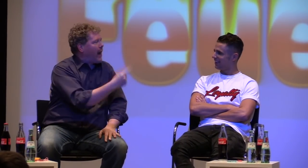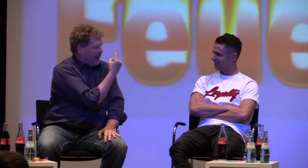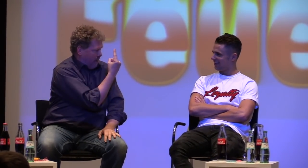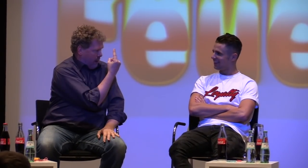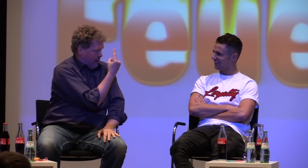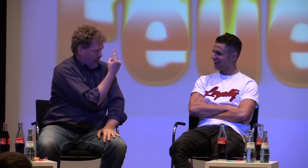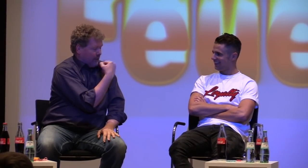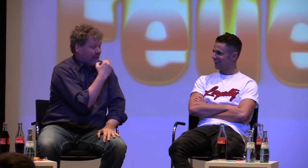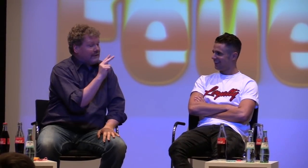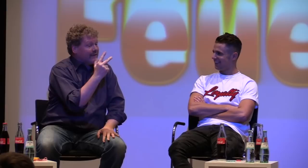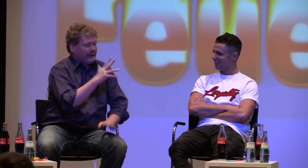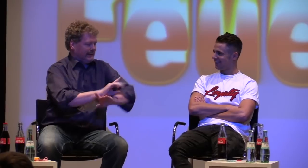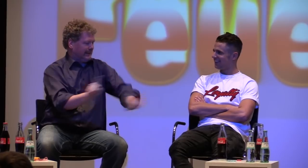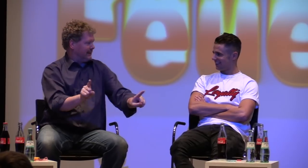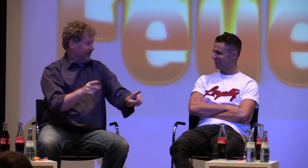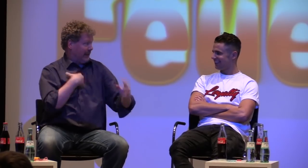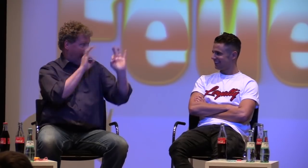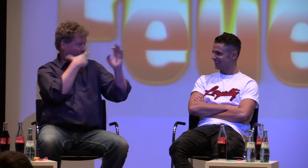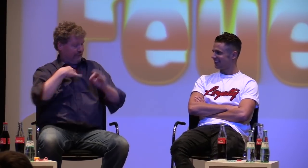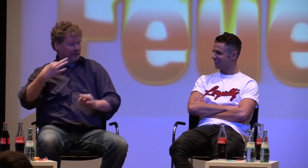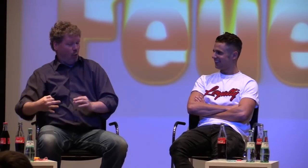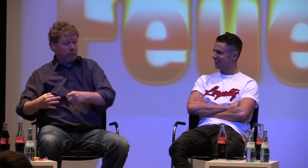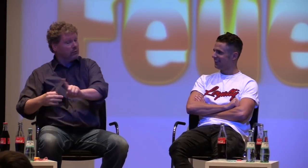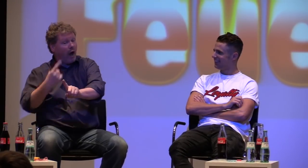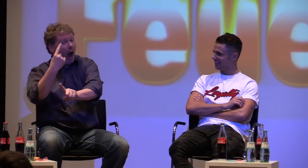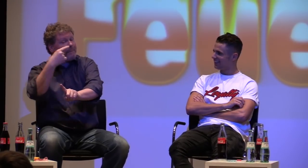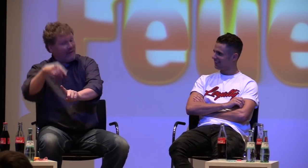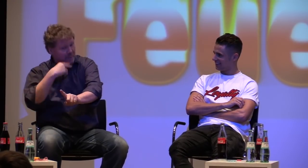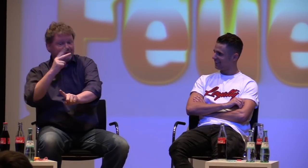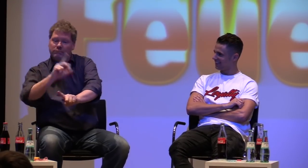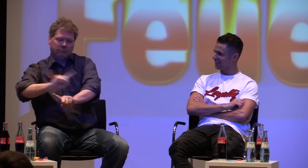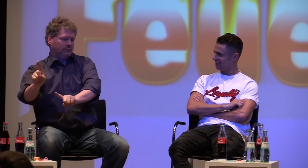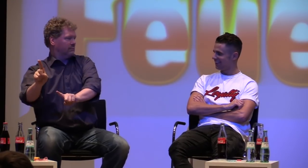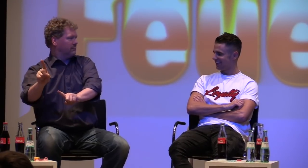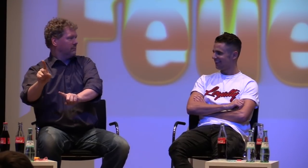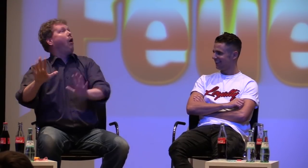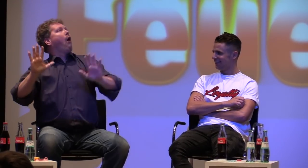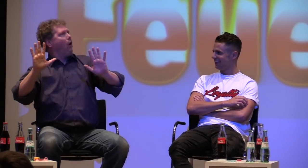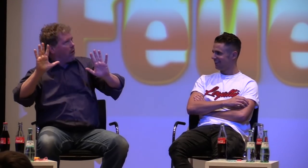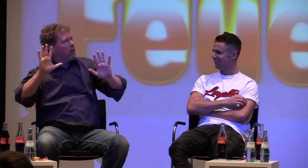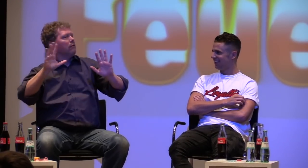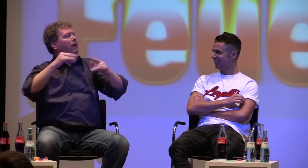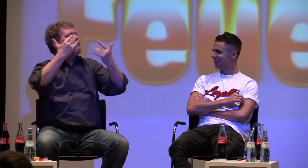freitags nicht zur Schule gehen. Naja, aber trotzdem ist das ein schlaues Konzept. Also es ist doch gar nicht so verkehrt, dann erreicht das Aufmerksamkeit.